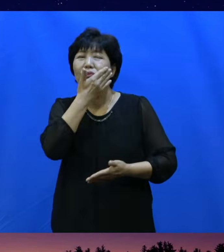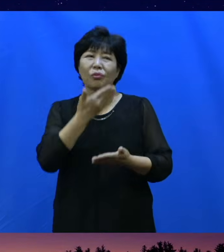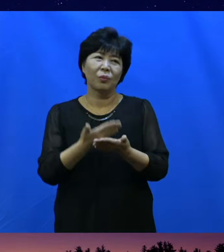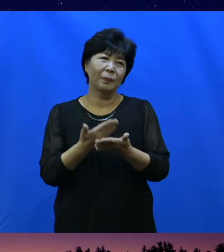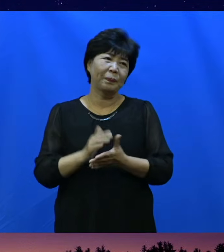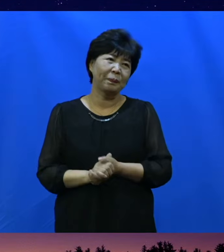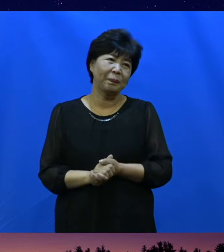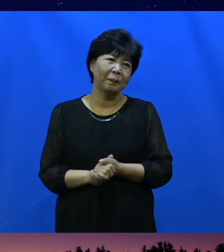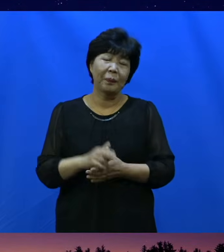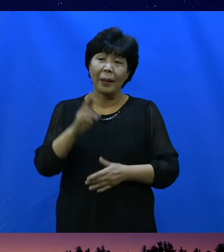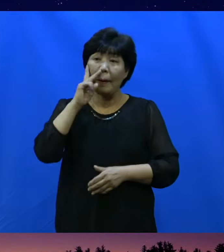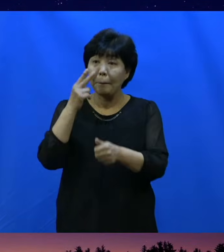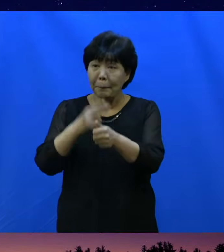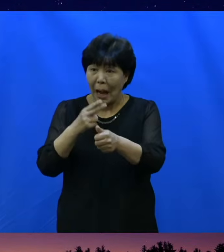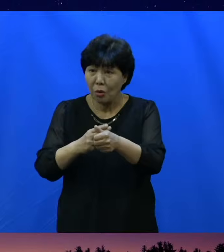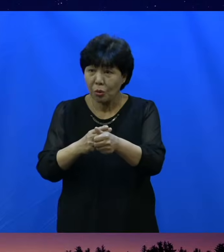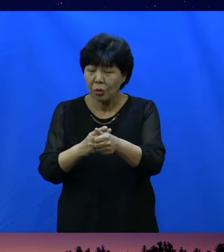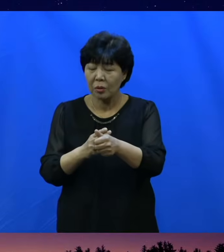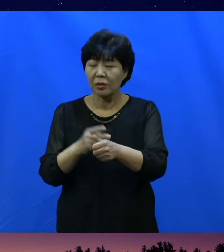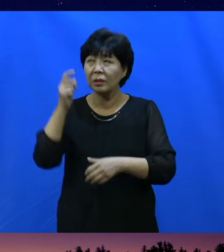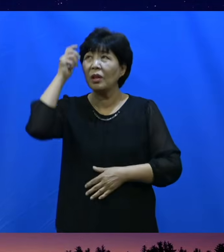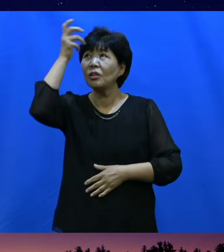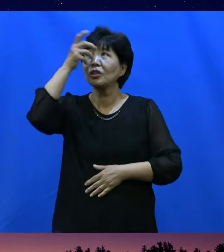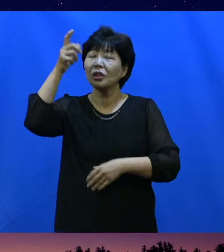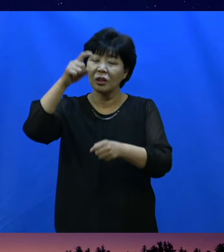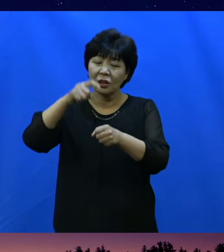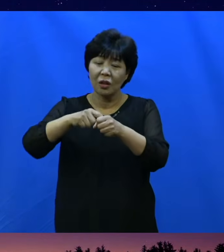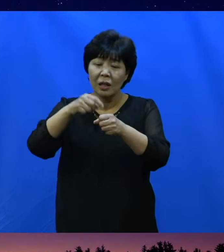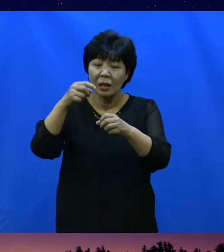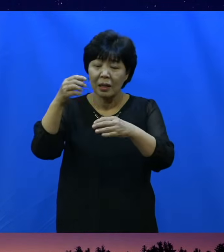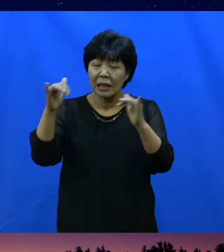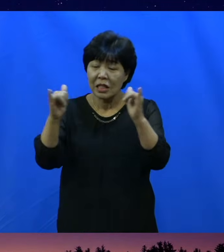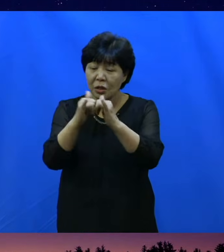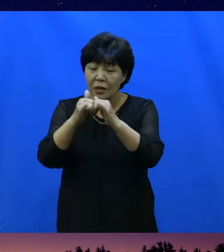자, 오늘 바울이 영적 전쟁을 다루잖아요. 12절에 보니까 우리의